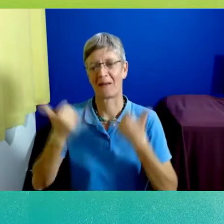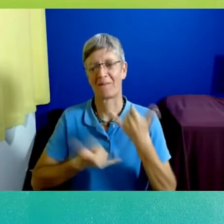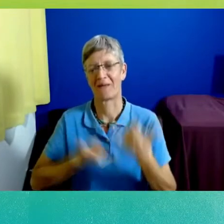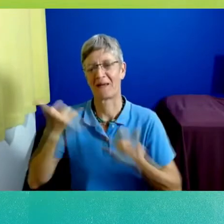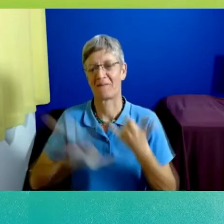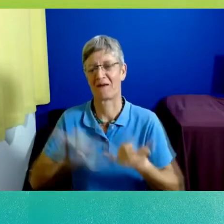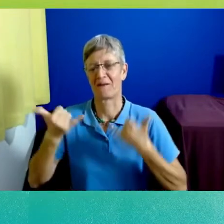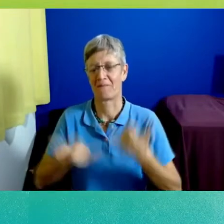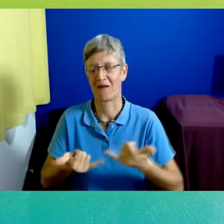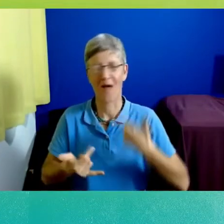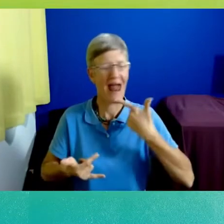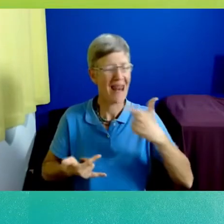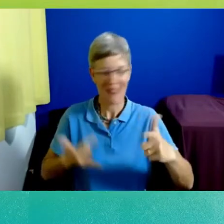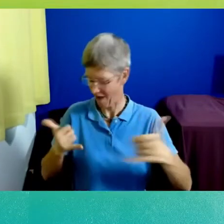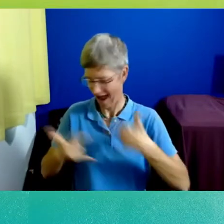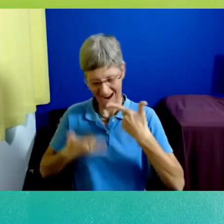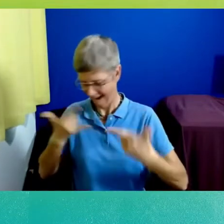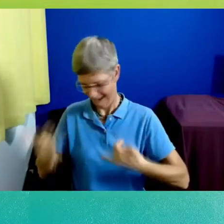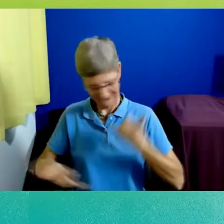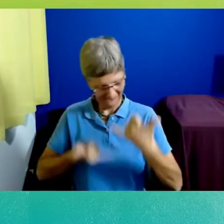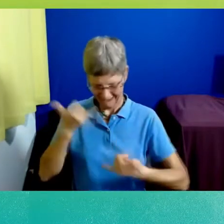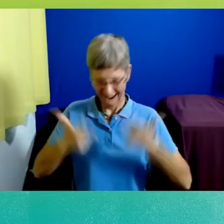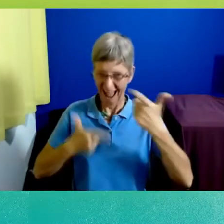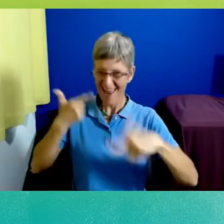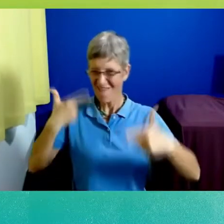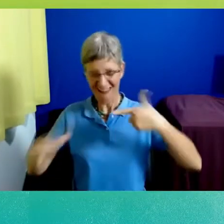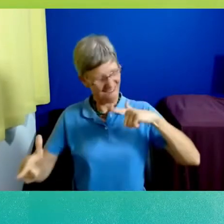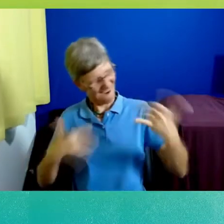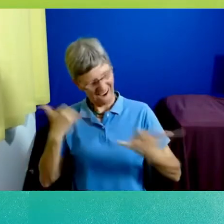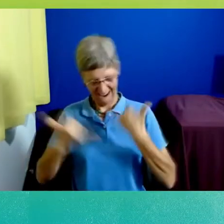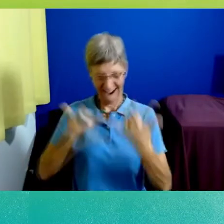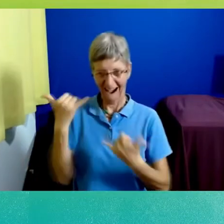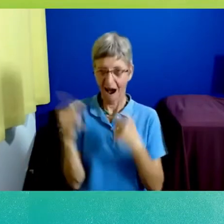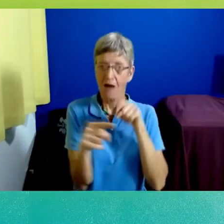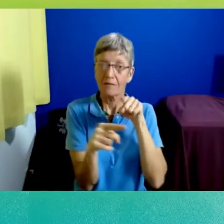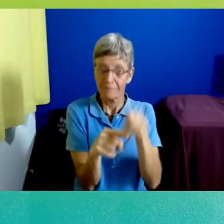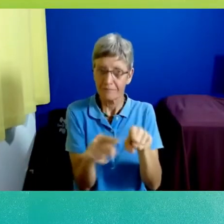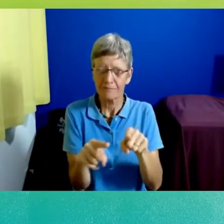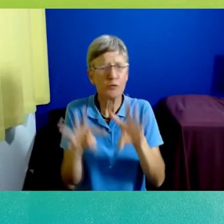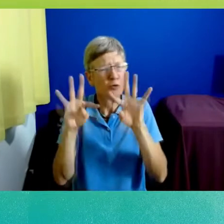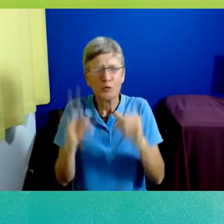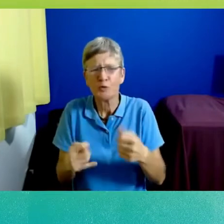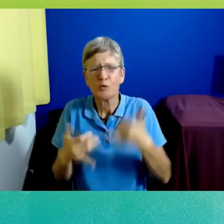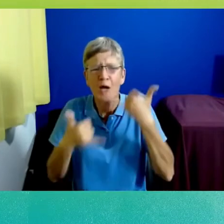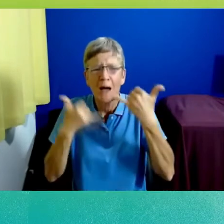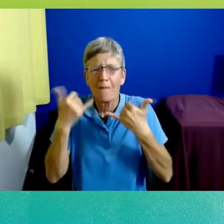Isso é uma literatura em Libras. Uma brincadeira. É a língua, brincar com a língua.